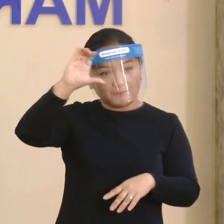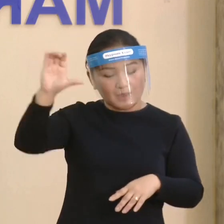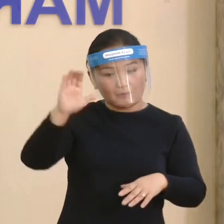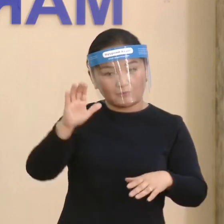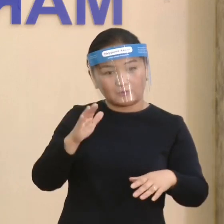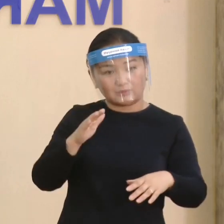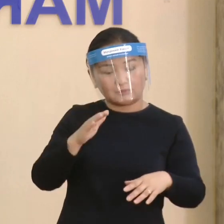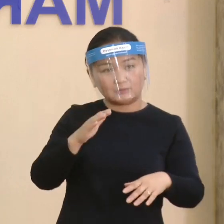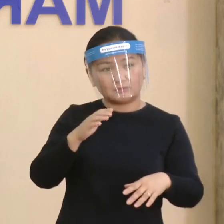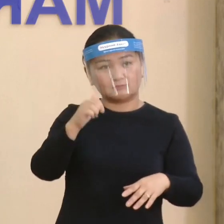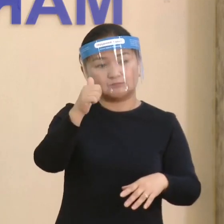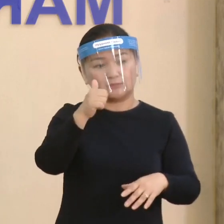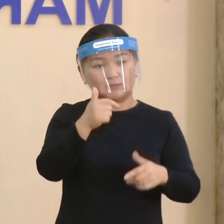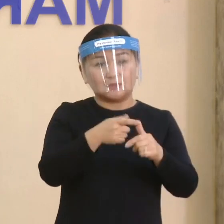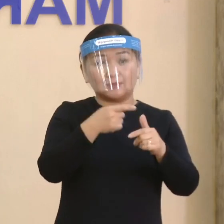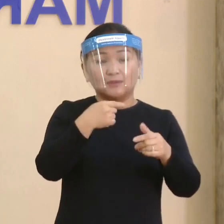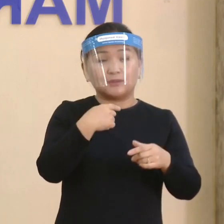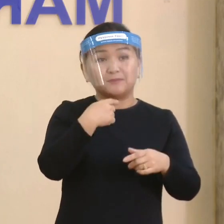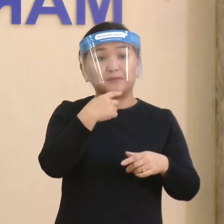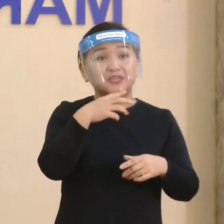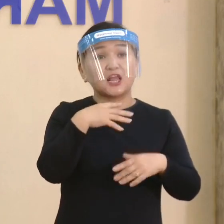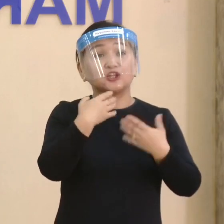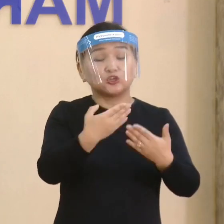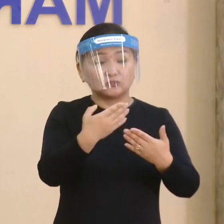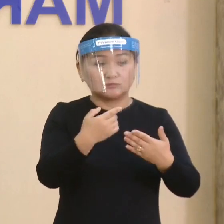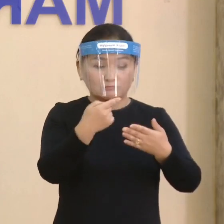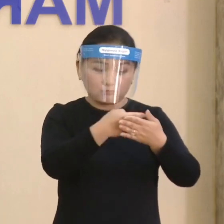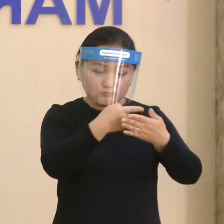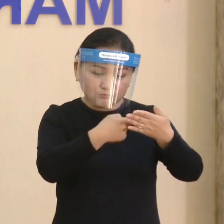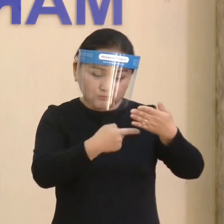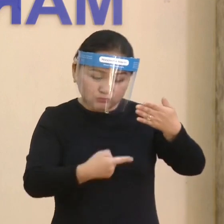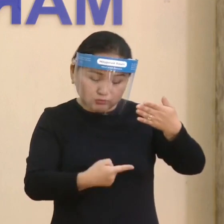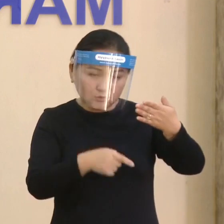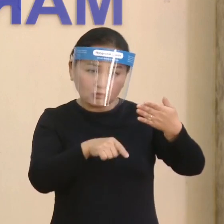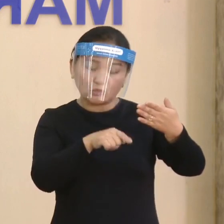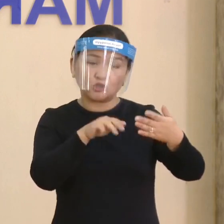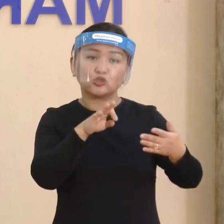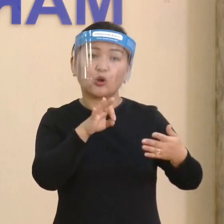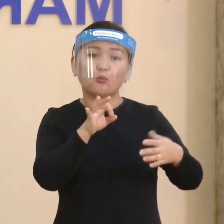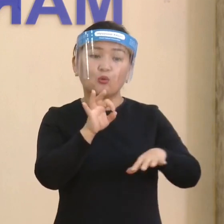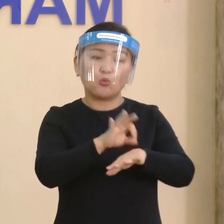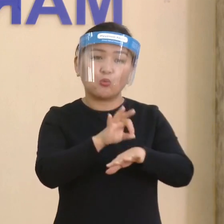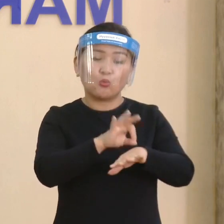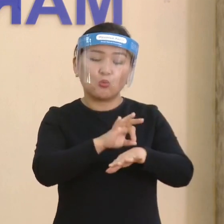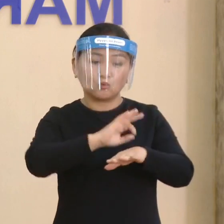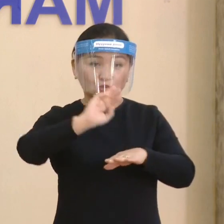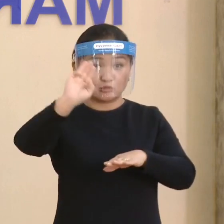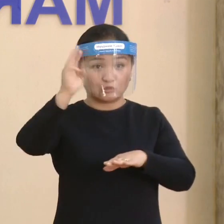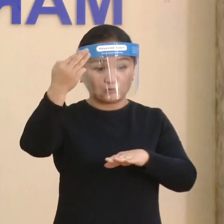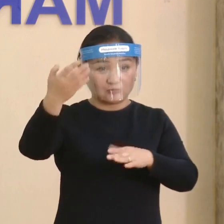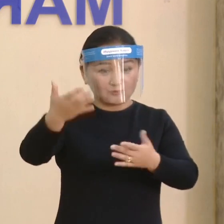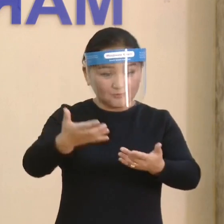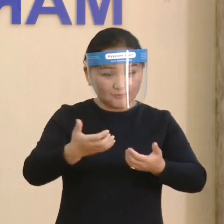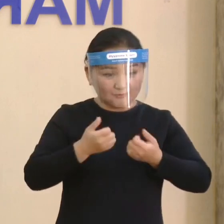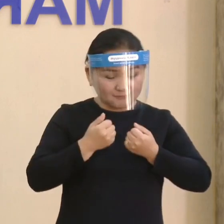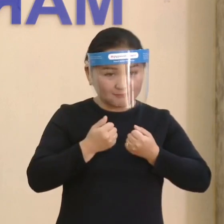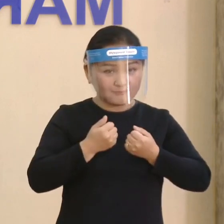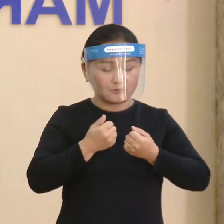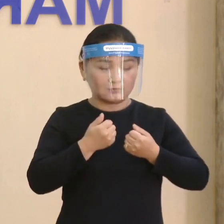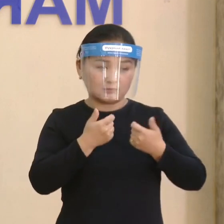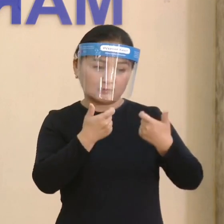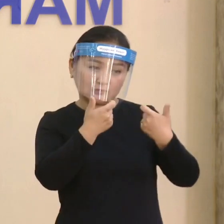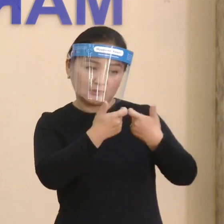байгууллагатай хандсан тохиолдол бүрийг бүртгэж авна. Тэндээсээ томоогийн тохиолдлын тодорхойлолт гэж байдаг юм. Тэр тохиолдлын тодорхойлолтод